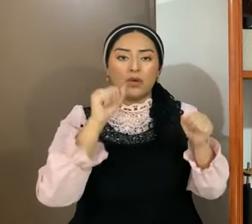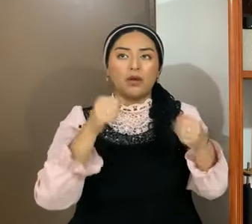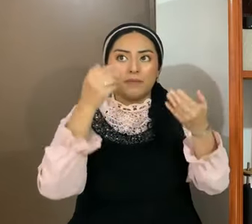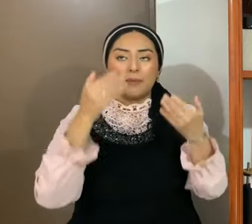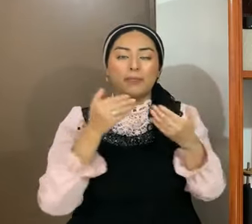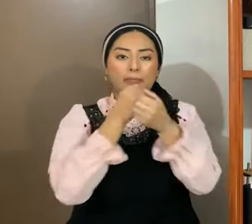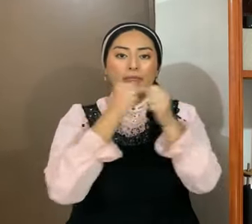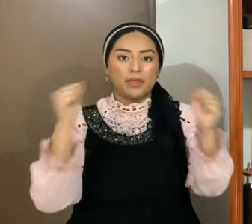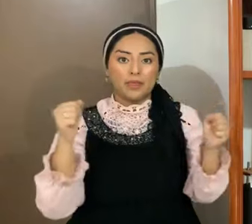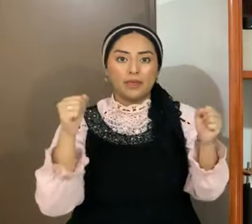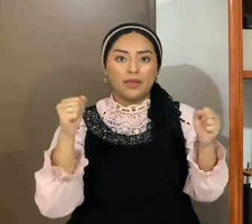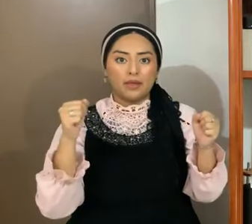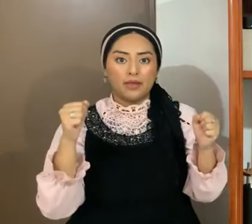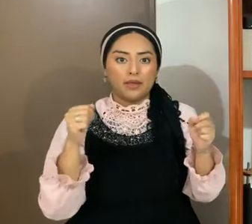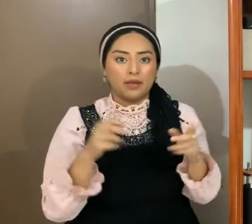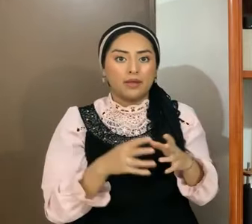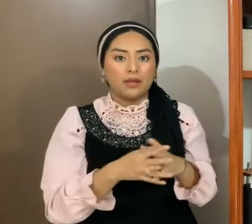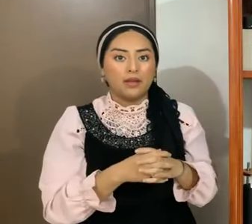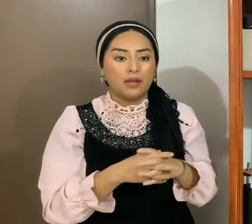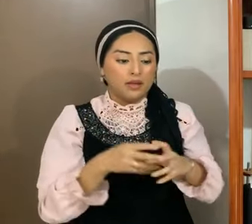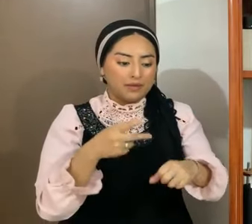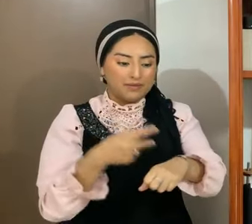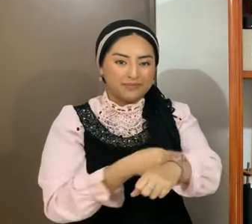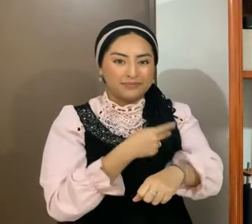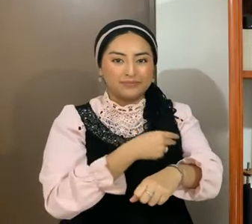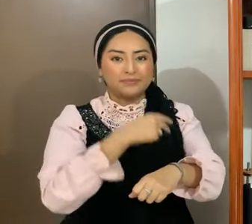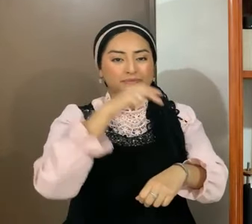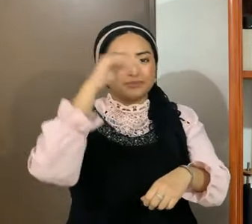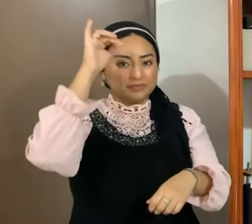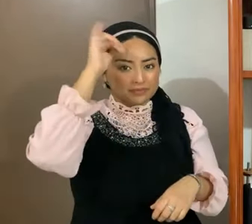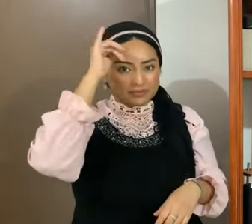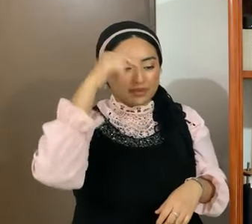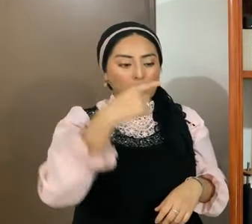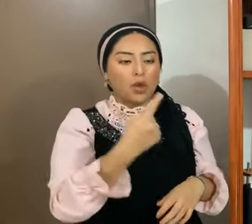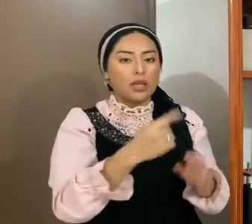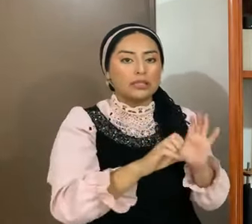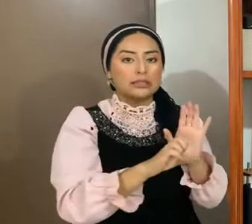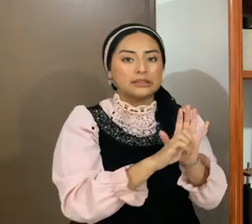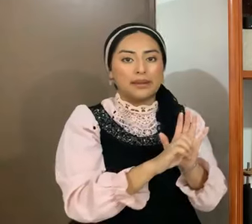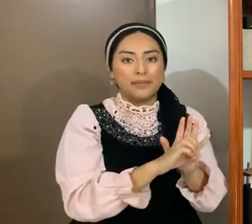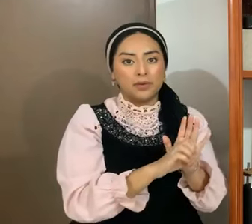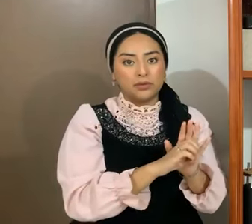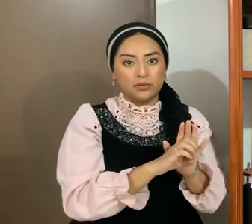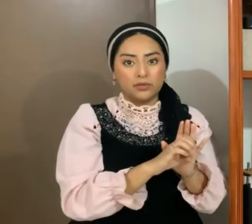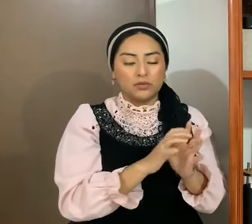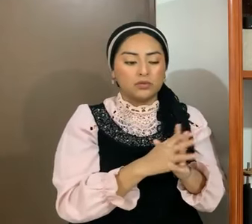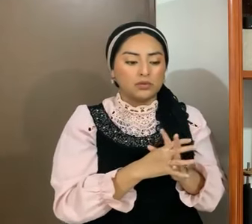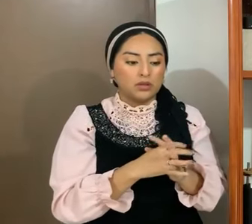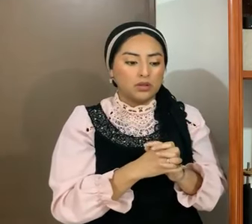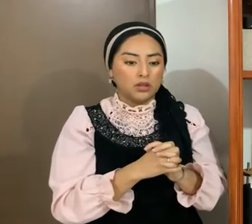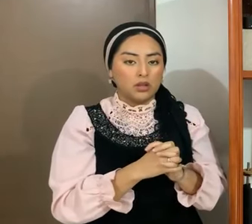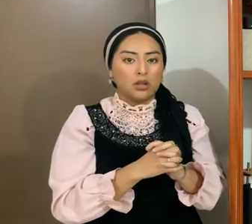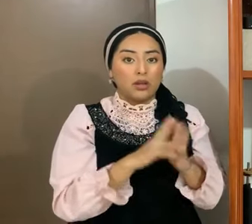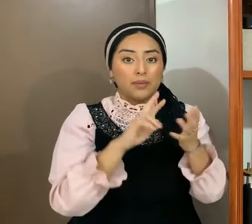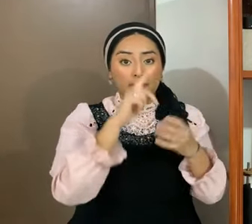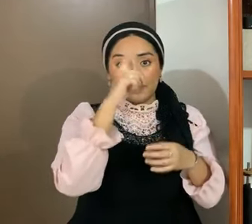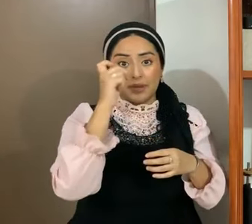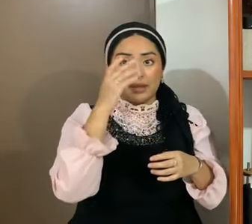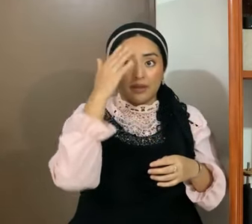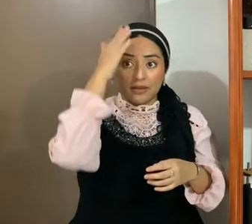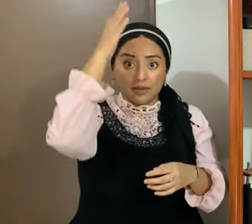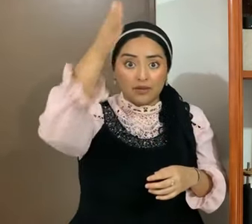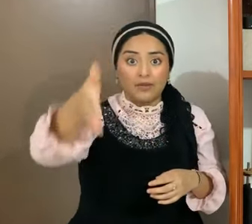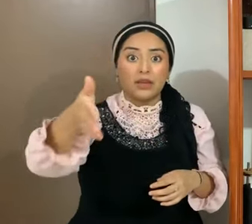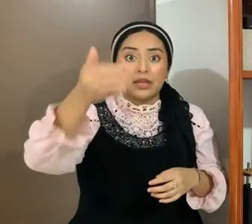puede redimir. El animalito no redimía, no pagaba la culpa del que llevaba esa ofrenda. No, era una